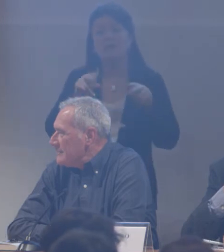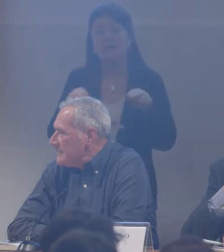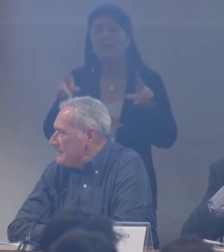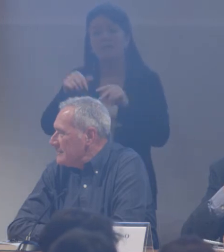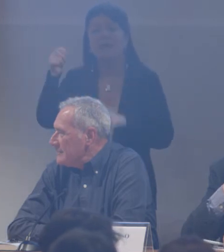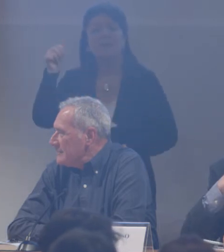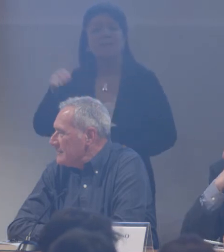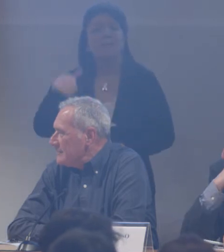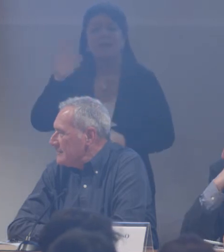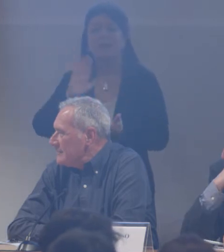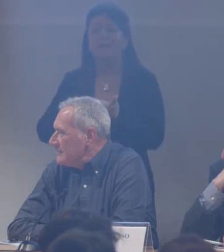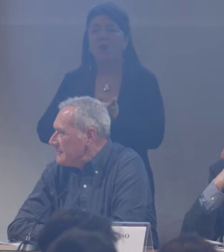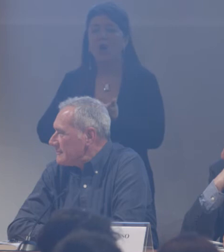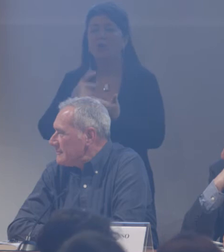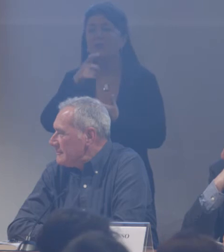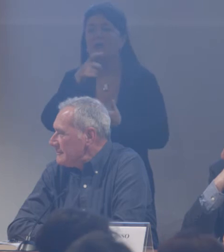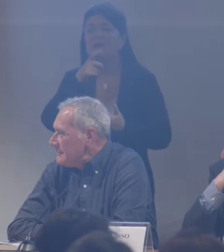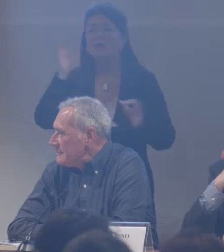sua strada, cioè,